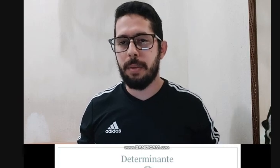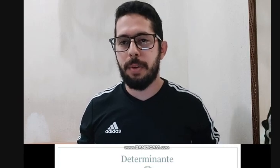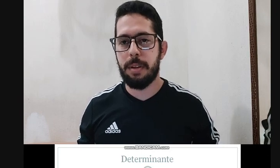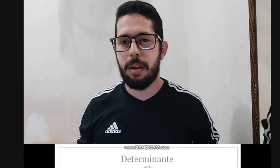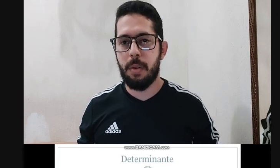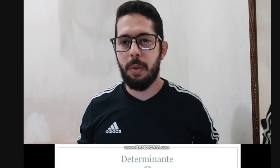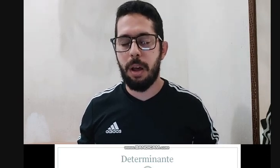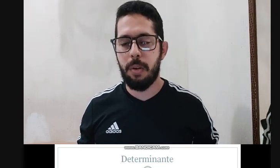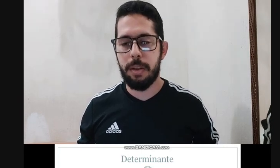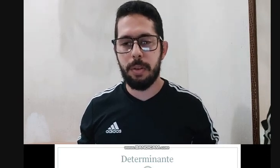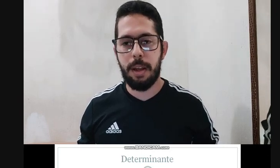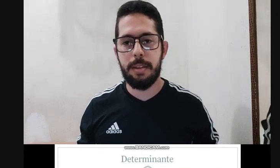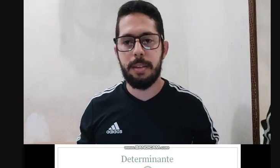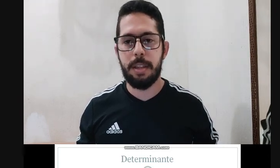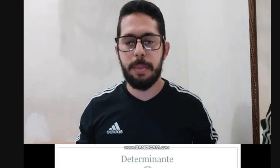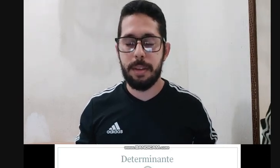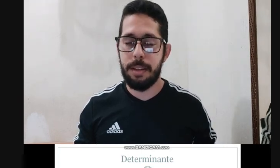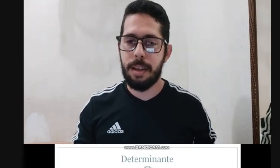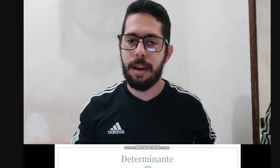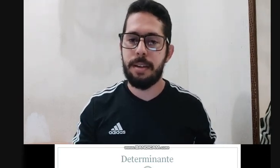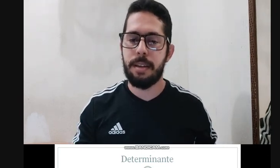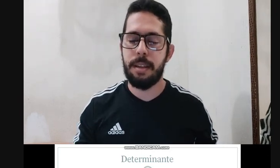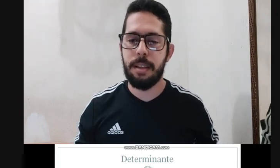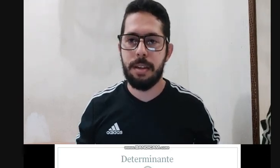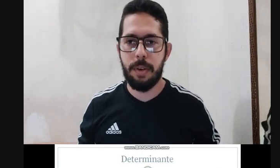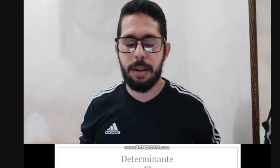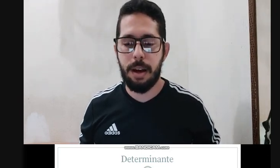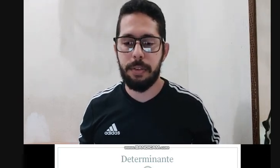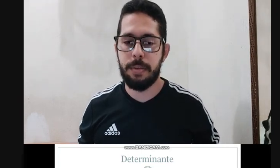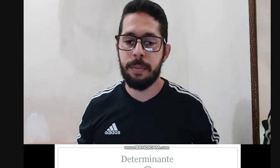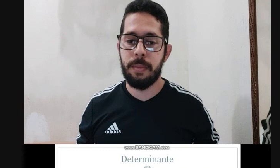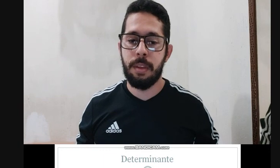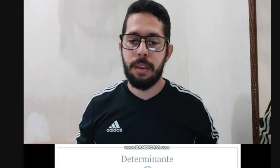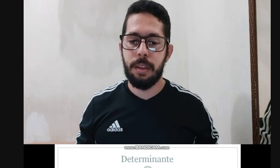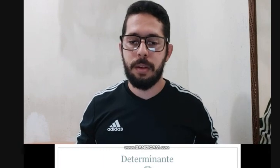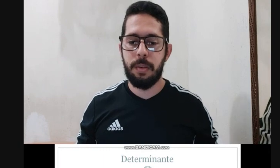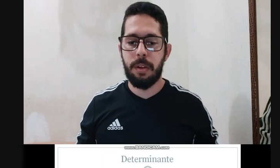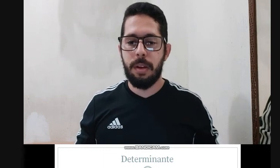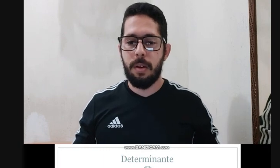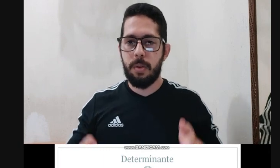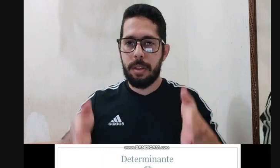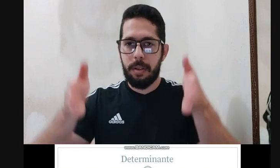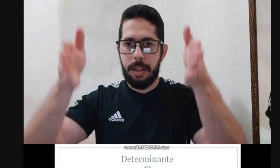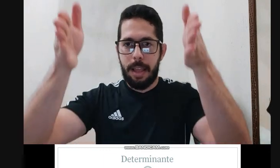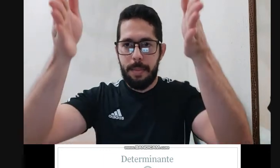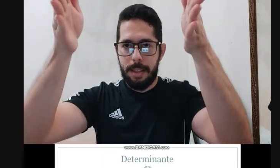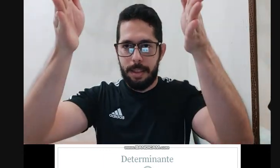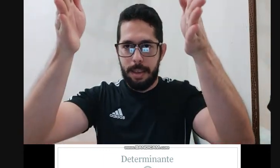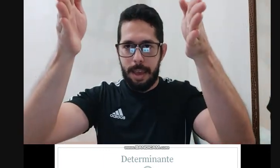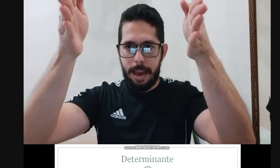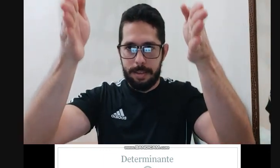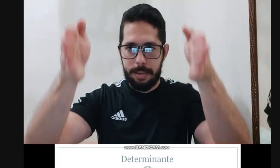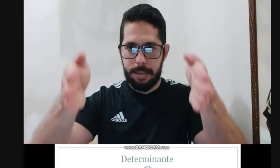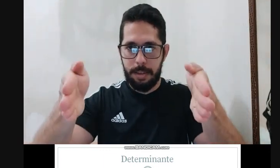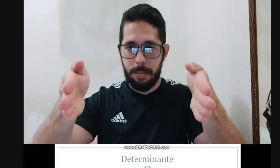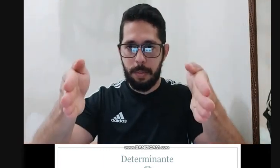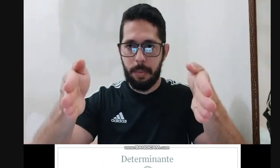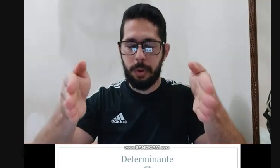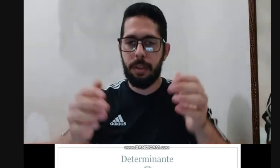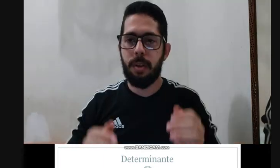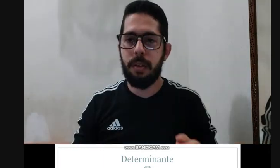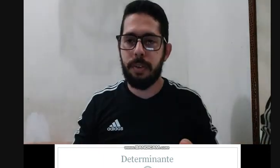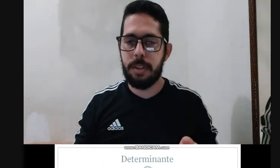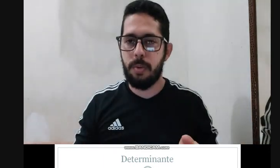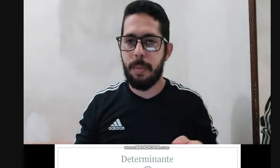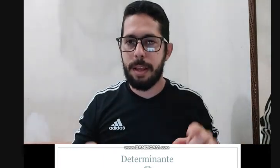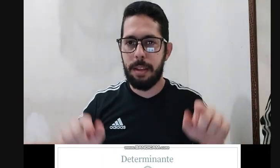para que você possa calcular o resultado de sistemas lineares que têm 3 variáveis. Então, o sinal de determinante é assim,